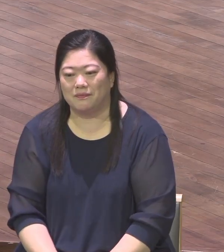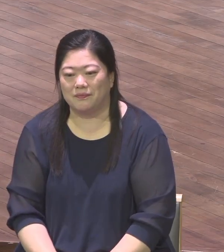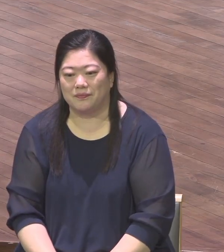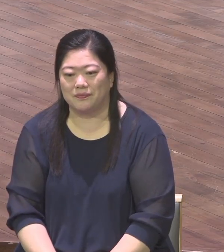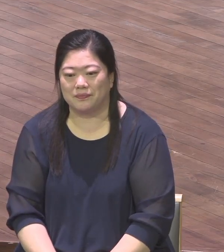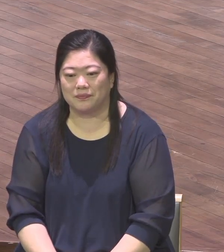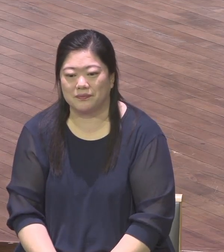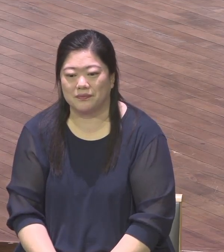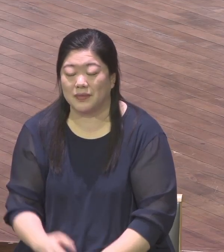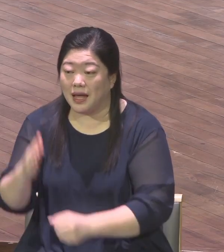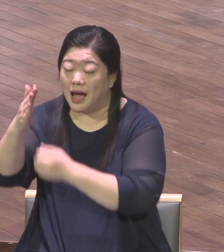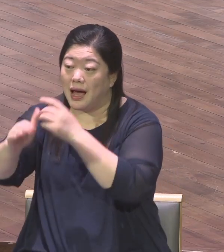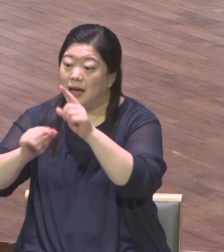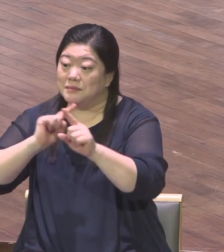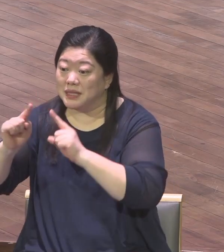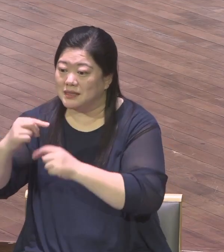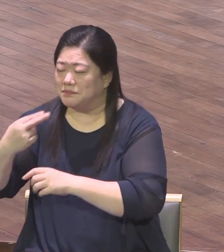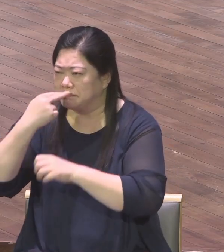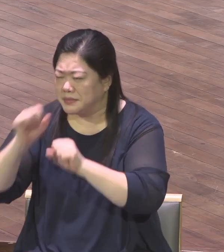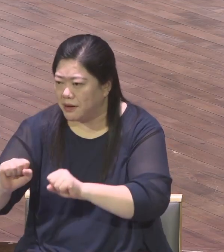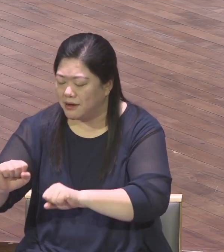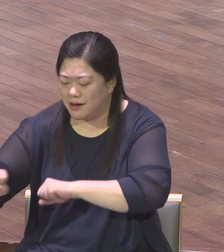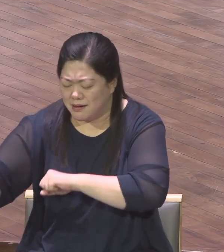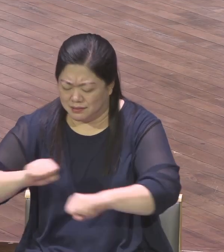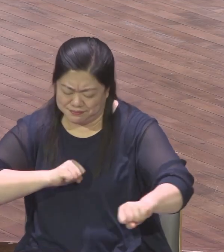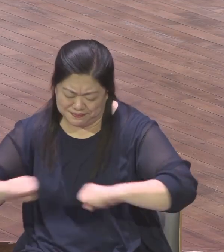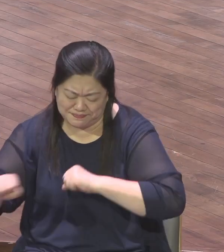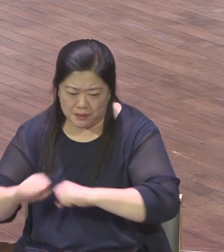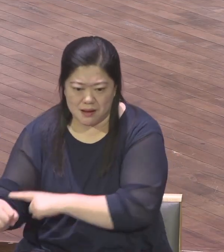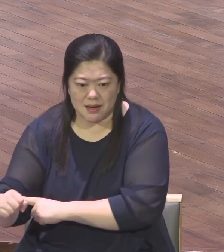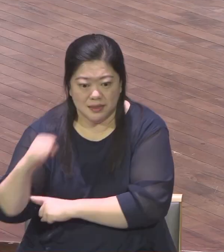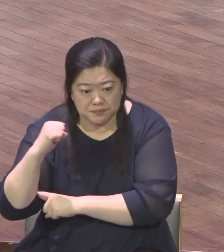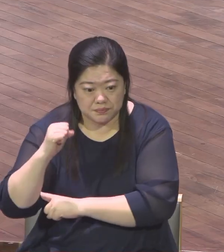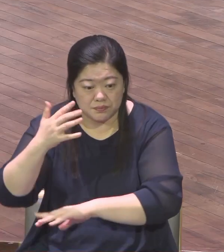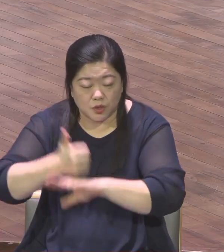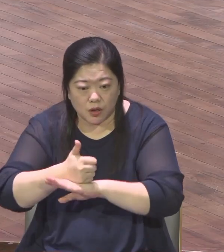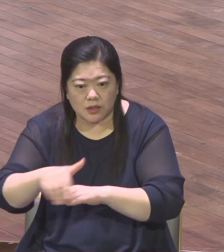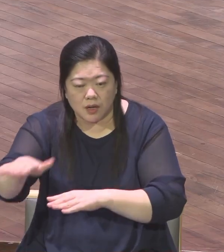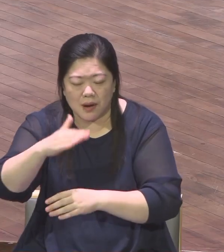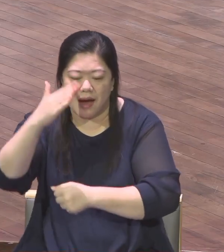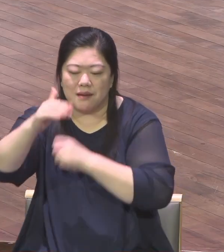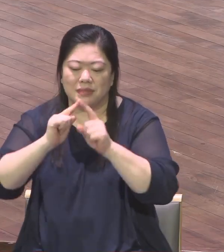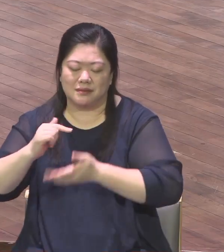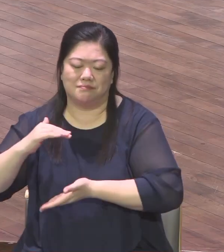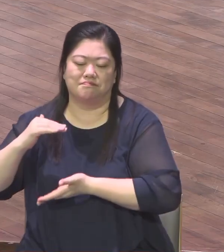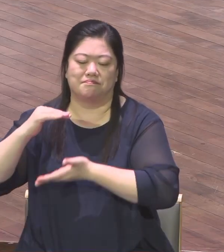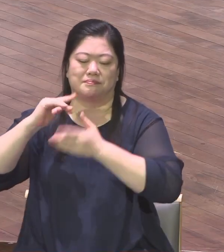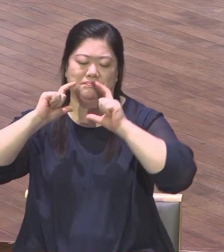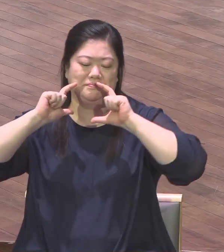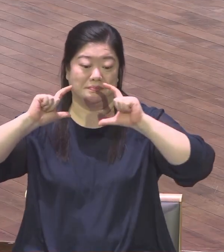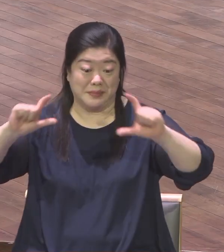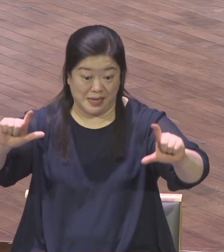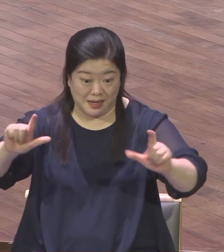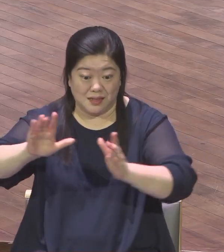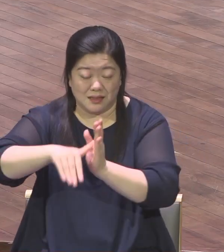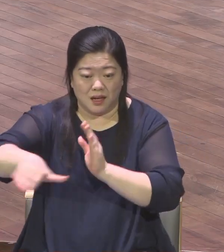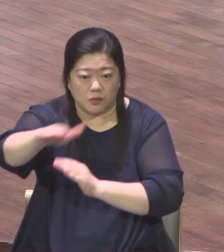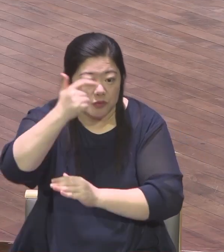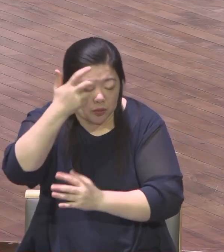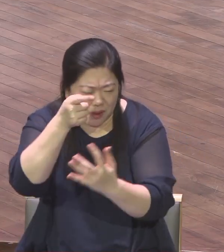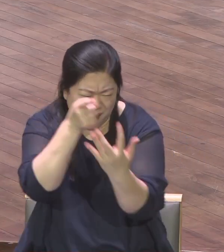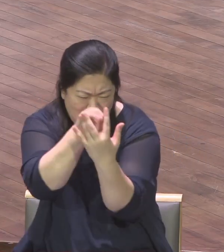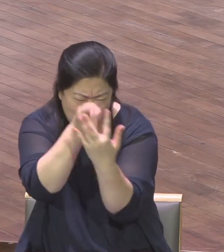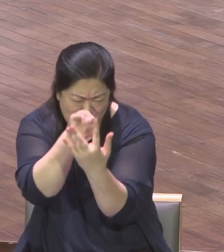하나님의 말씀은 생명력이 활력이 있기 때문에 우리의 마음과 생각을 변화시키고